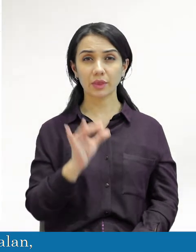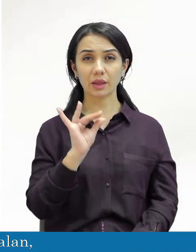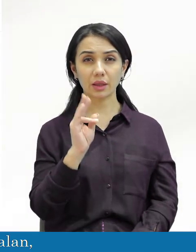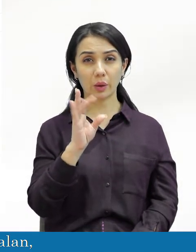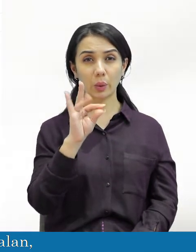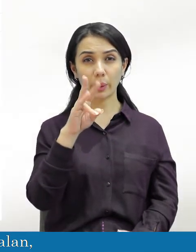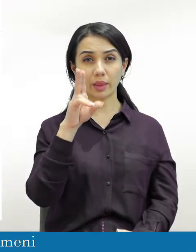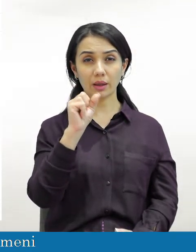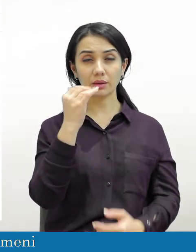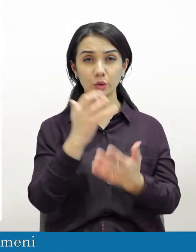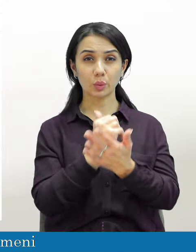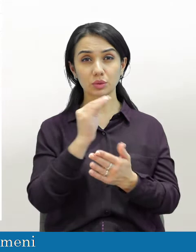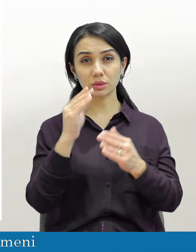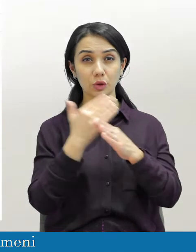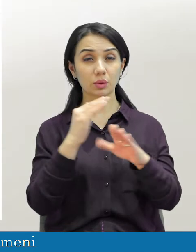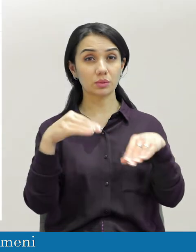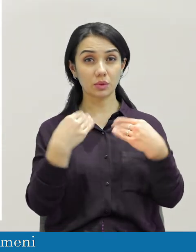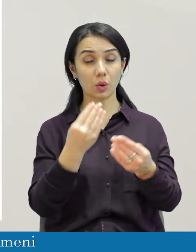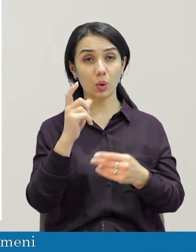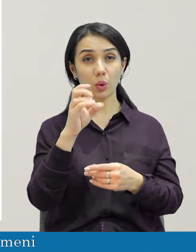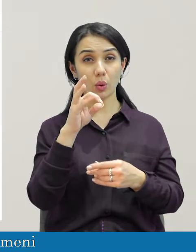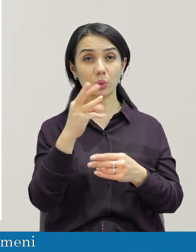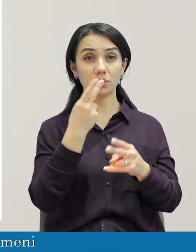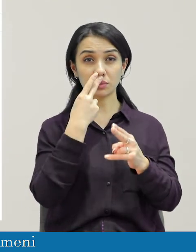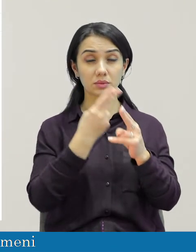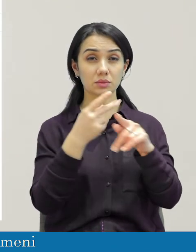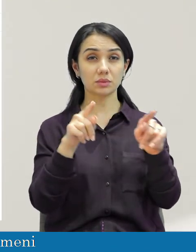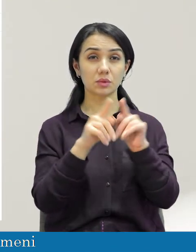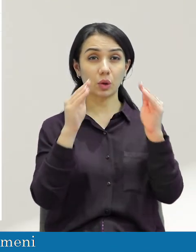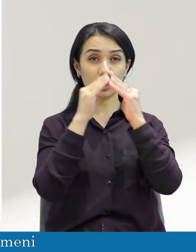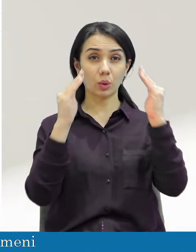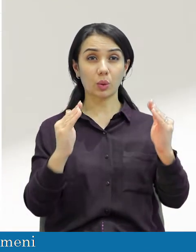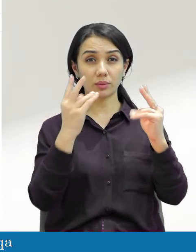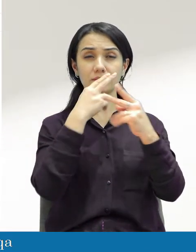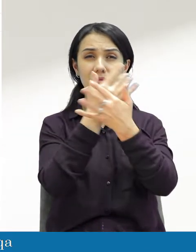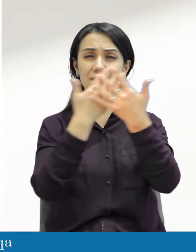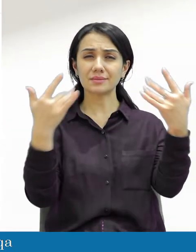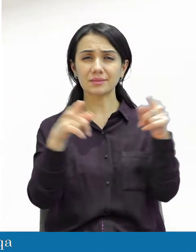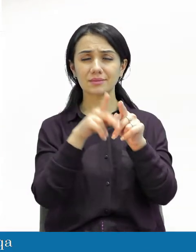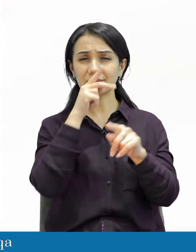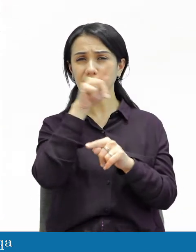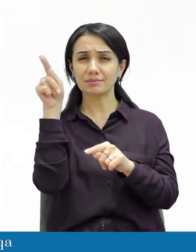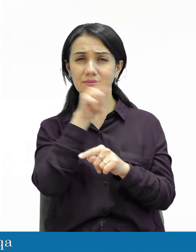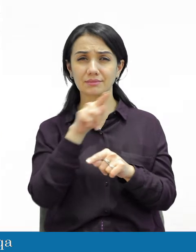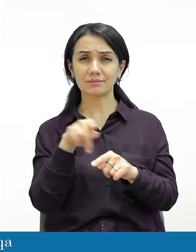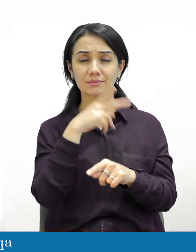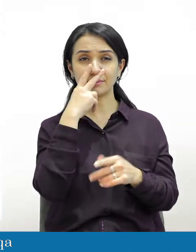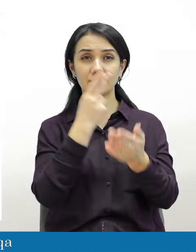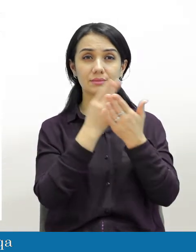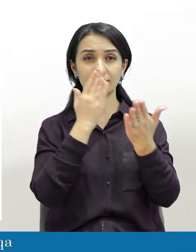topishga yordam beradi. Masalan, menga home ikonkasi kerak. Enter bosibman, har xil holatda home'ni chiqarib beryapti. Masalan, mana